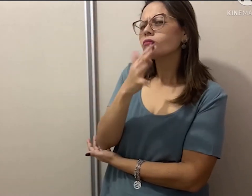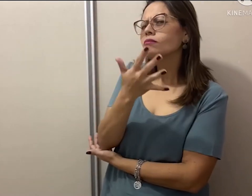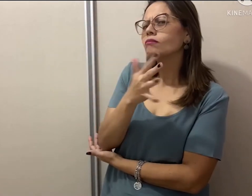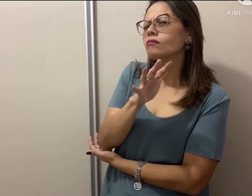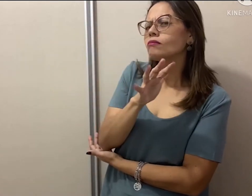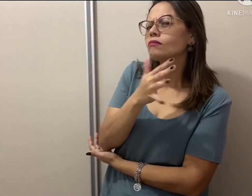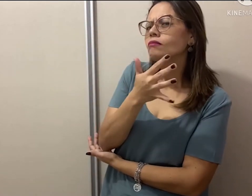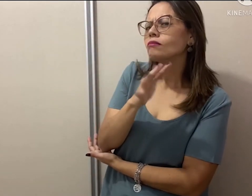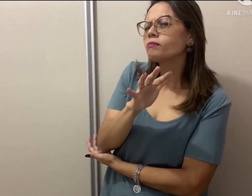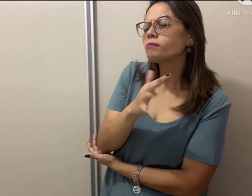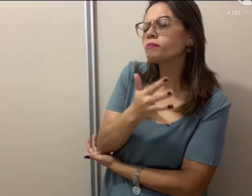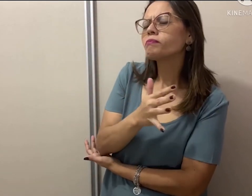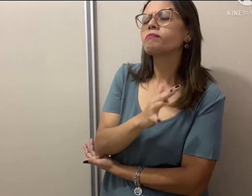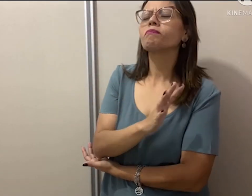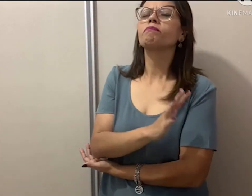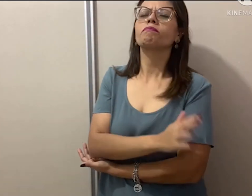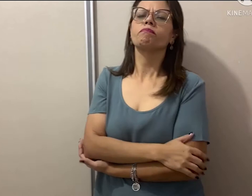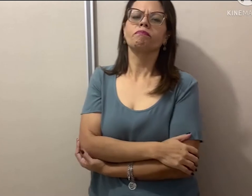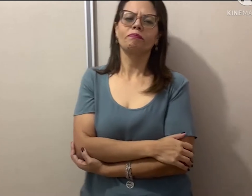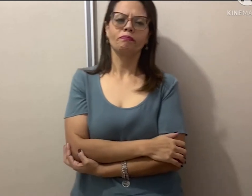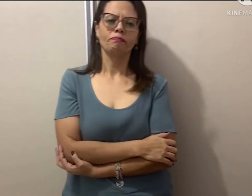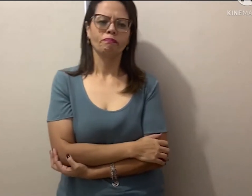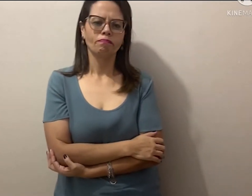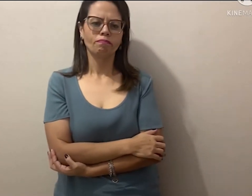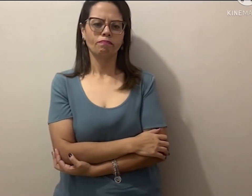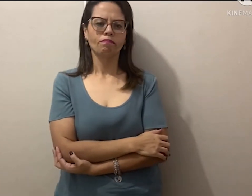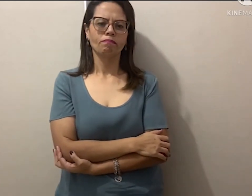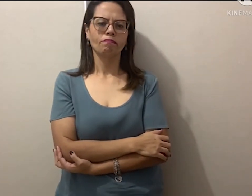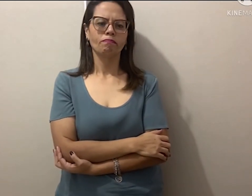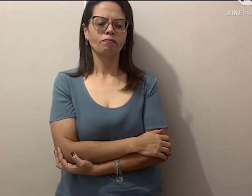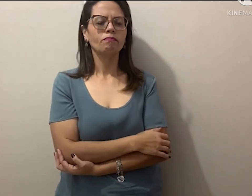Umas 4 horas mais ou menos.